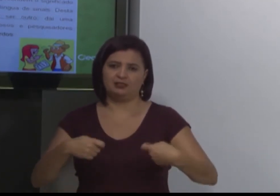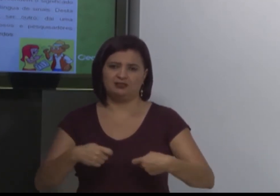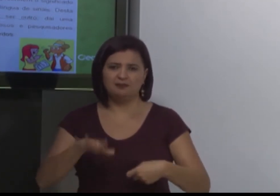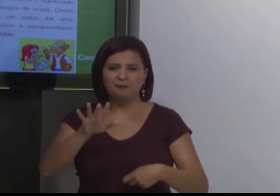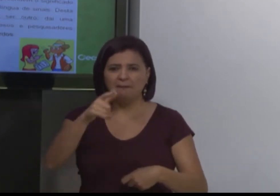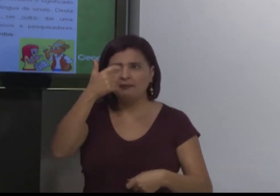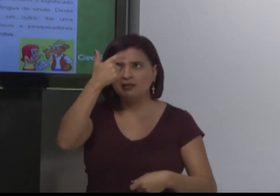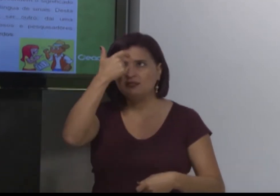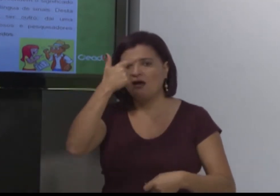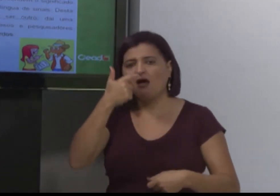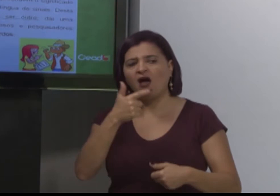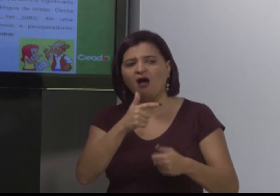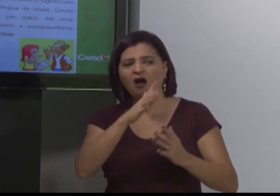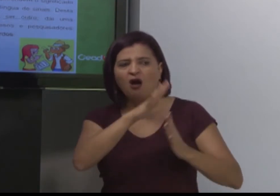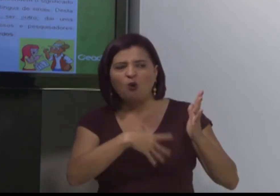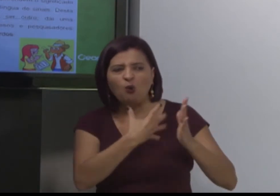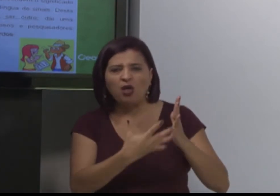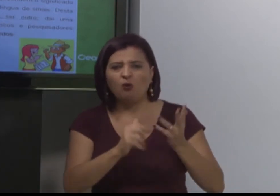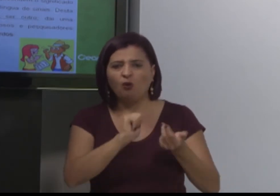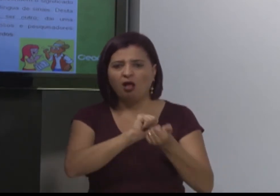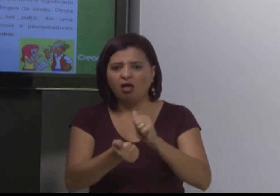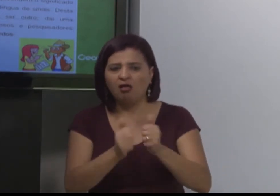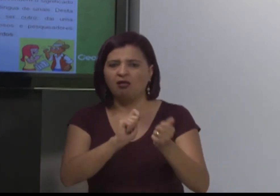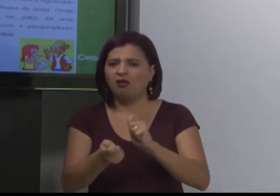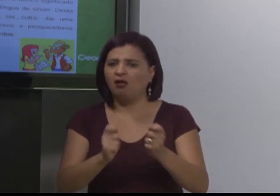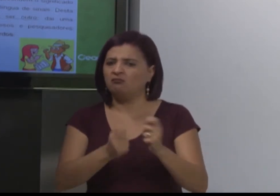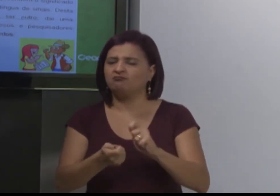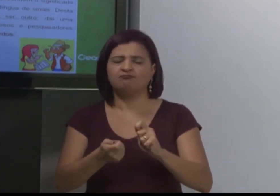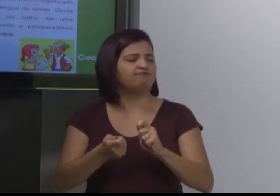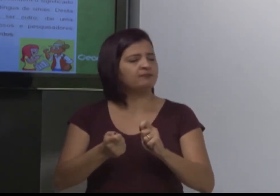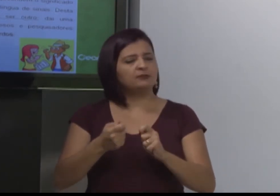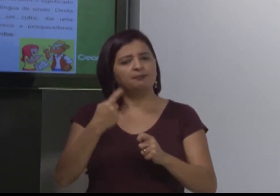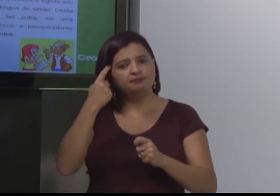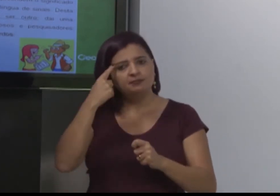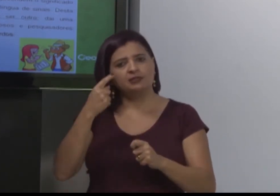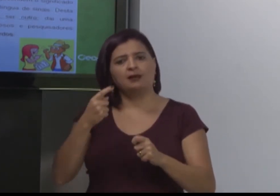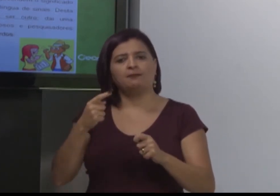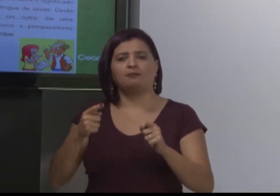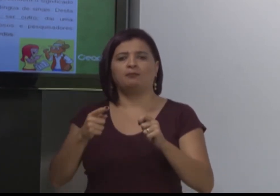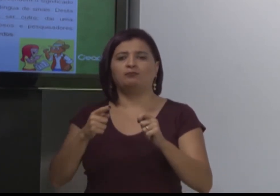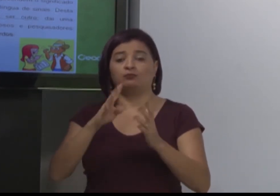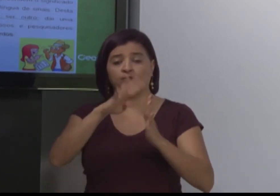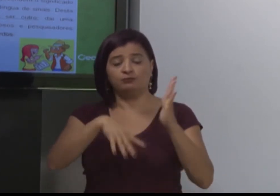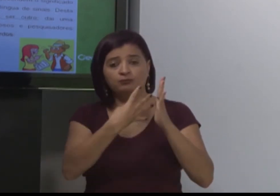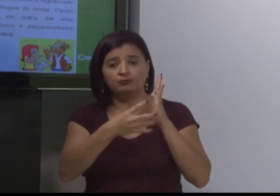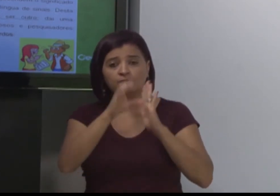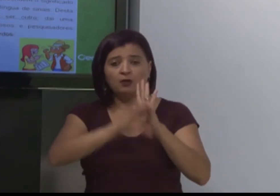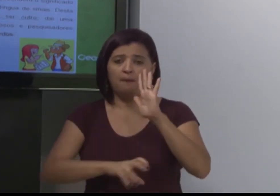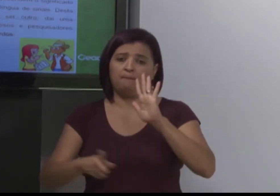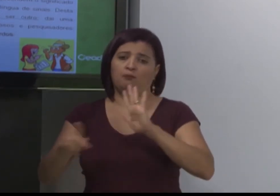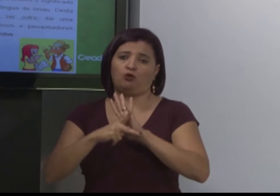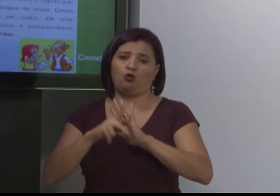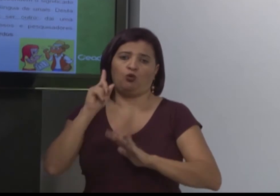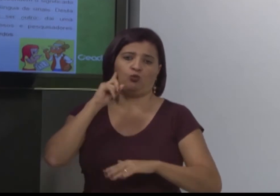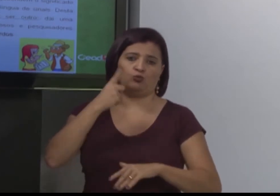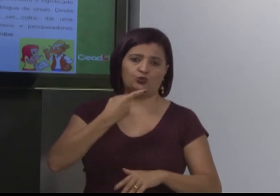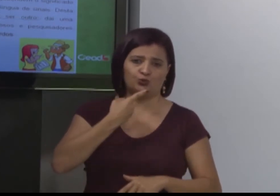auxiliem e estimulem o desenvolvimento do surdo. E isso é necessário. Não pensemos em